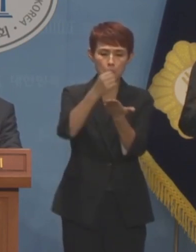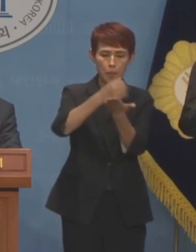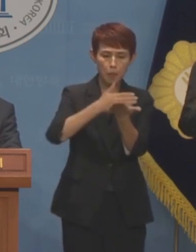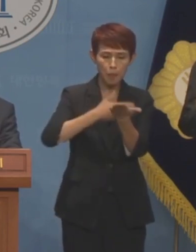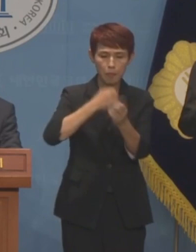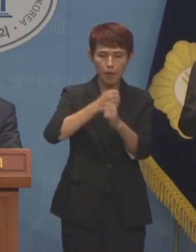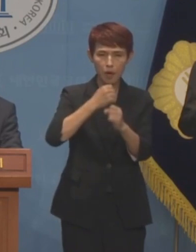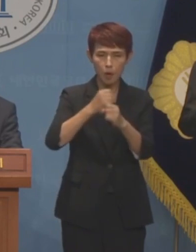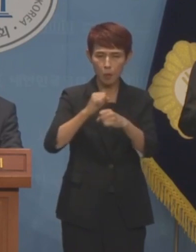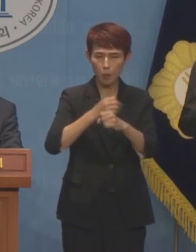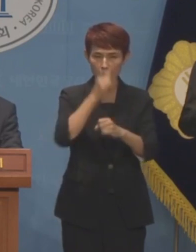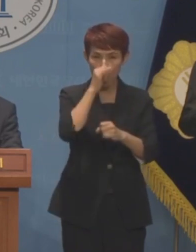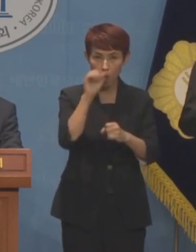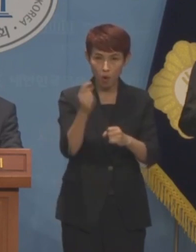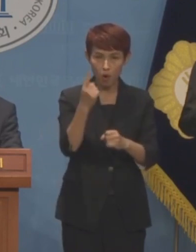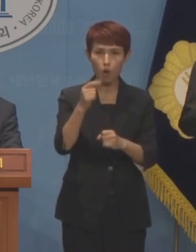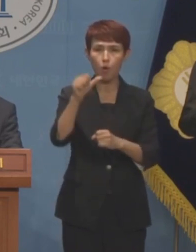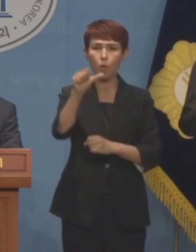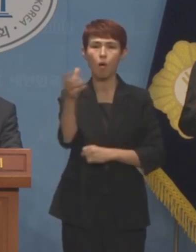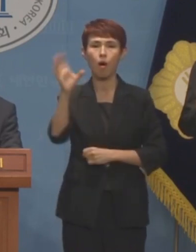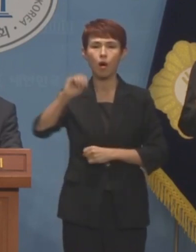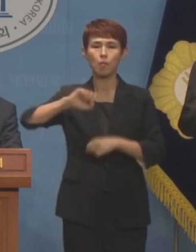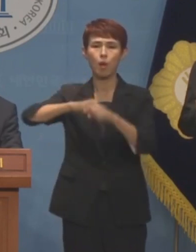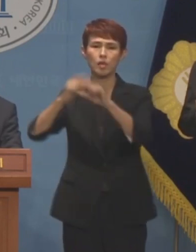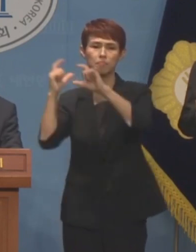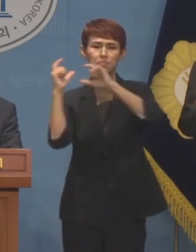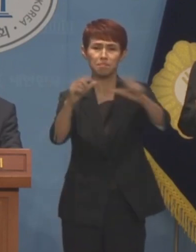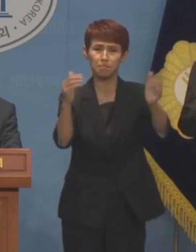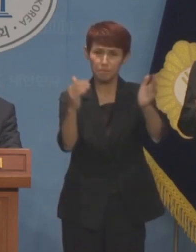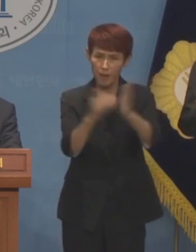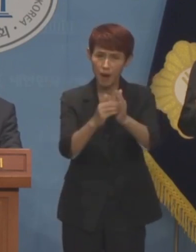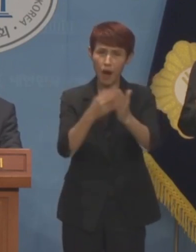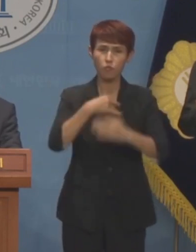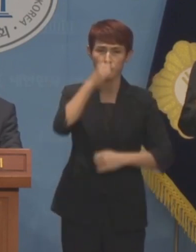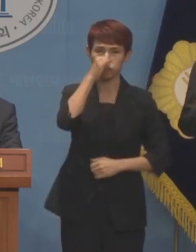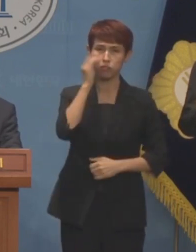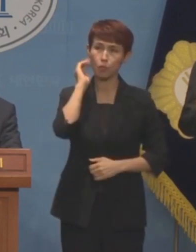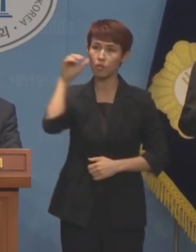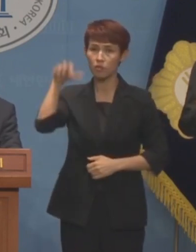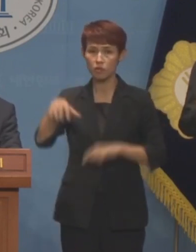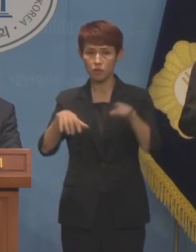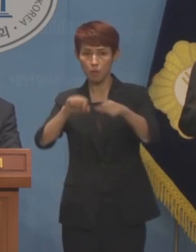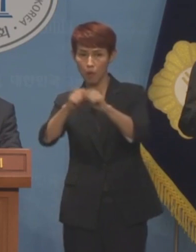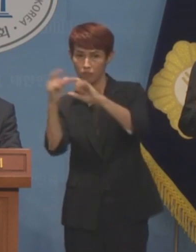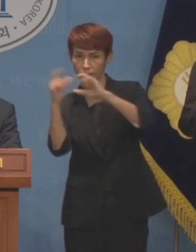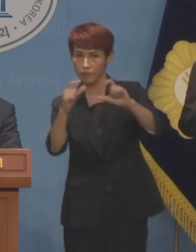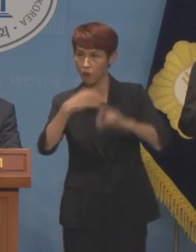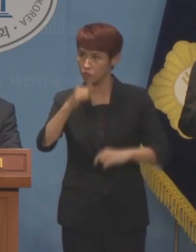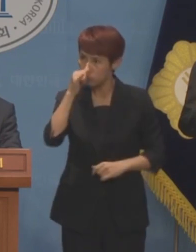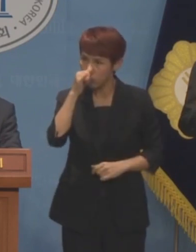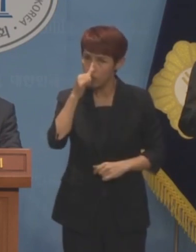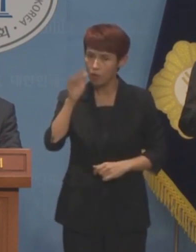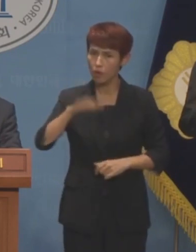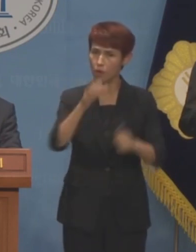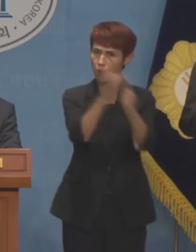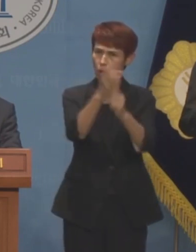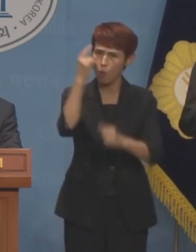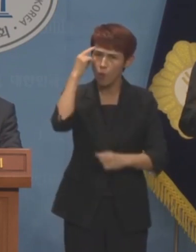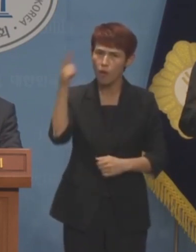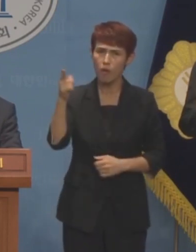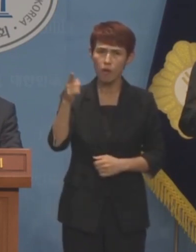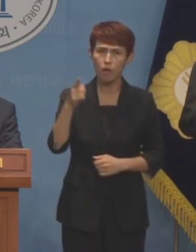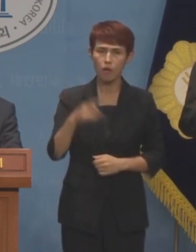밝혀졌습니다. 대통령실이 벌금형을 알고도 모르는 척 임명을 강행한 것인지 인사검증이